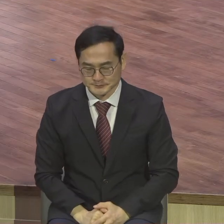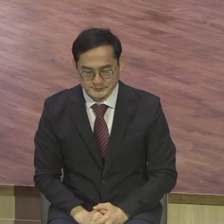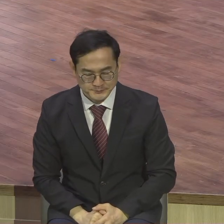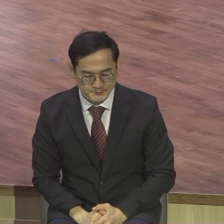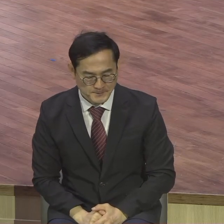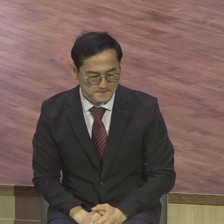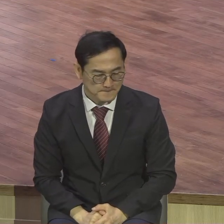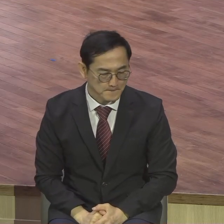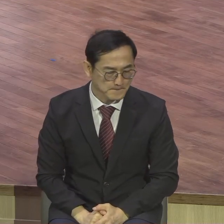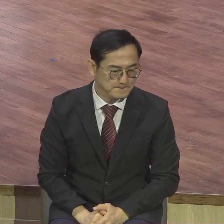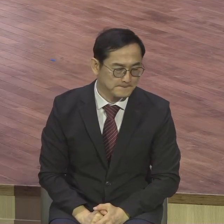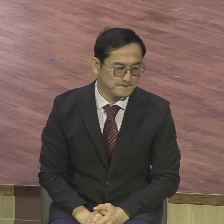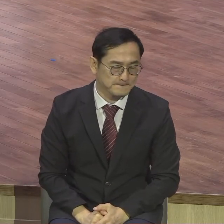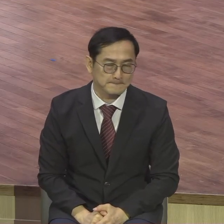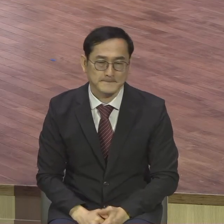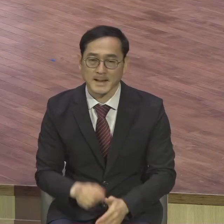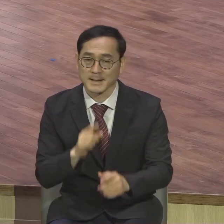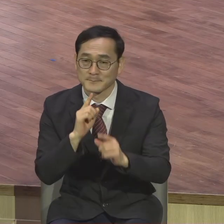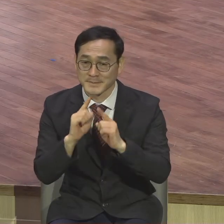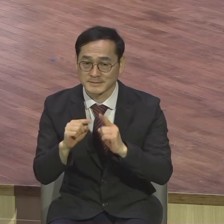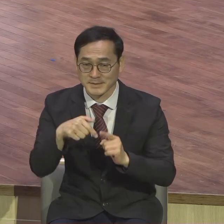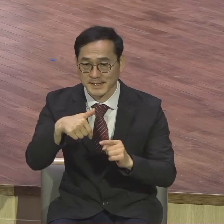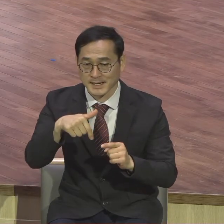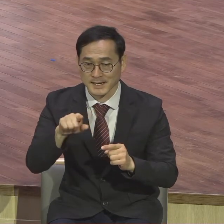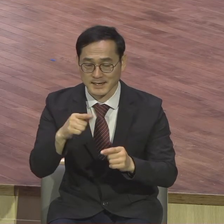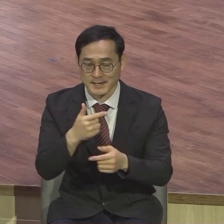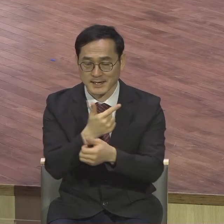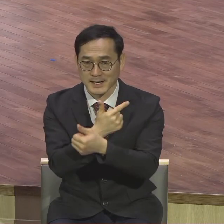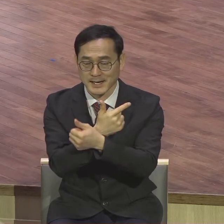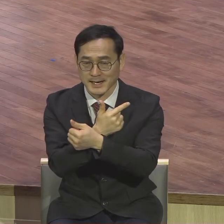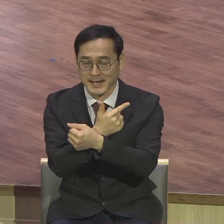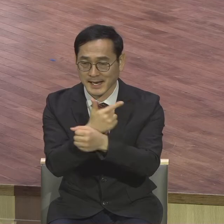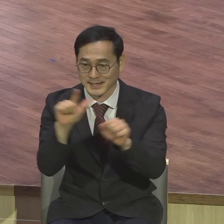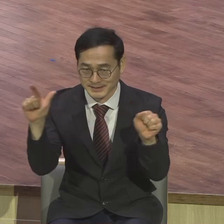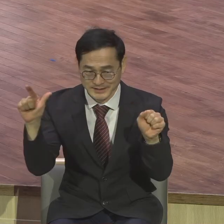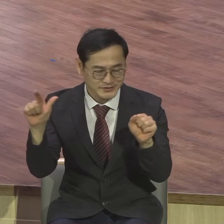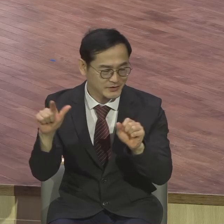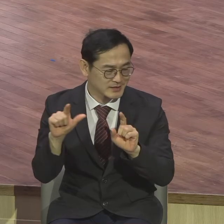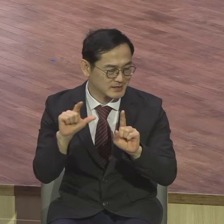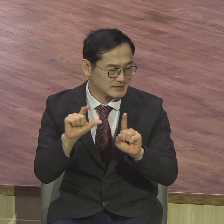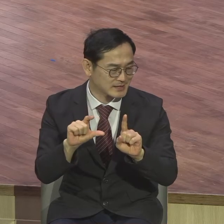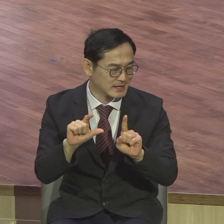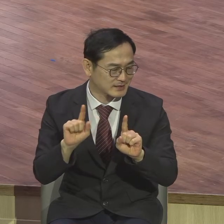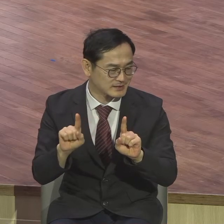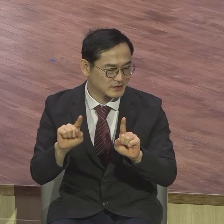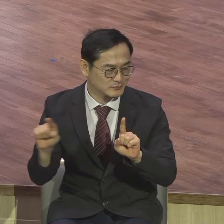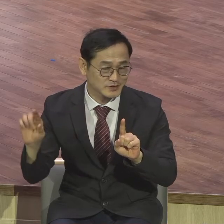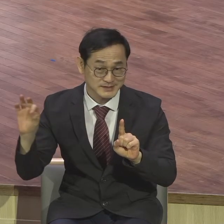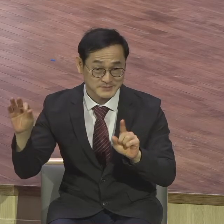오늘 은혜 받고 성취될 하나님의 말씀은 갈라디아서 1장 1절에서 10절까지의 말씀입니다.